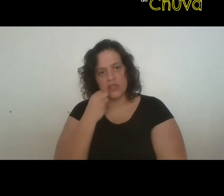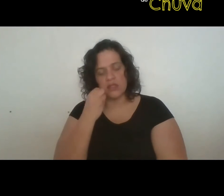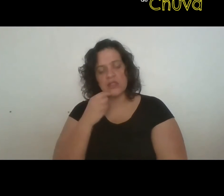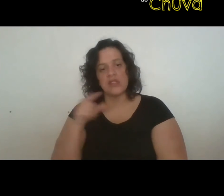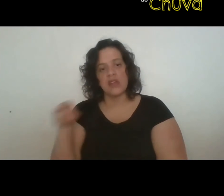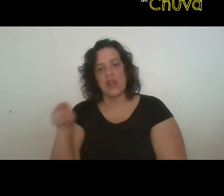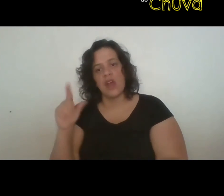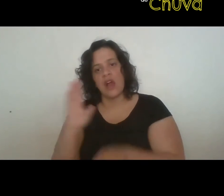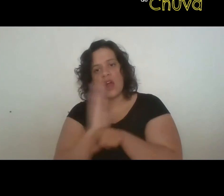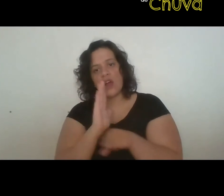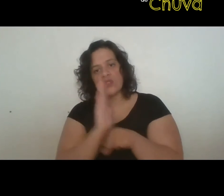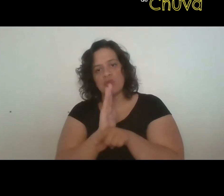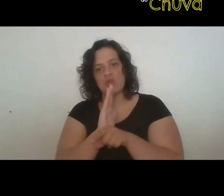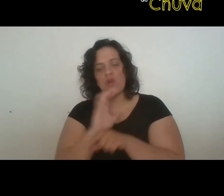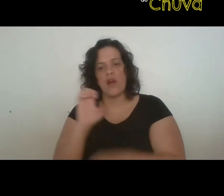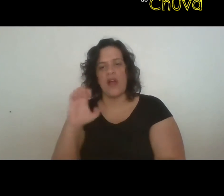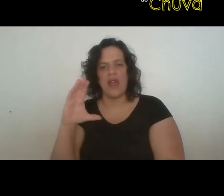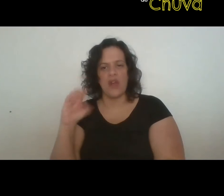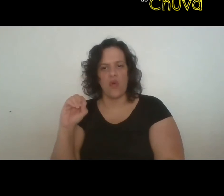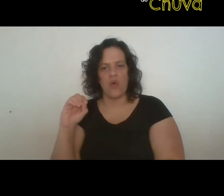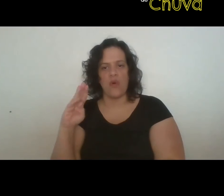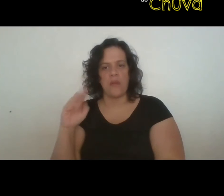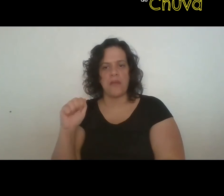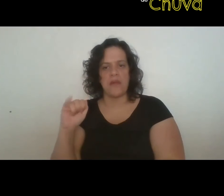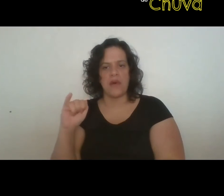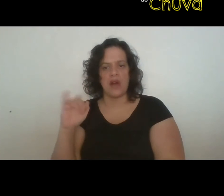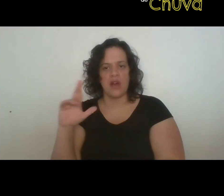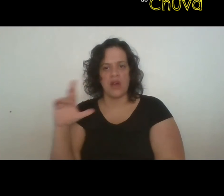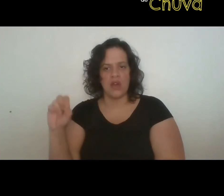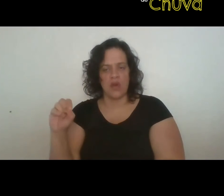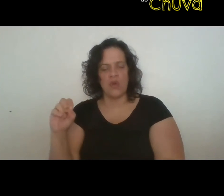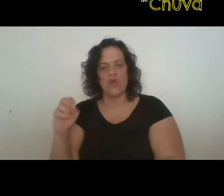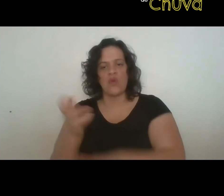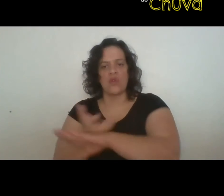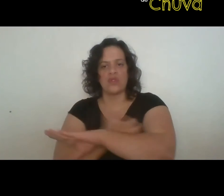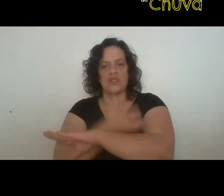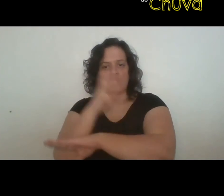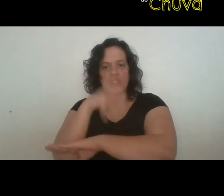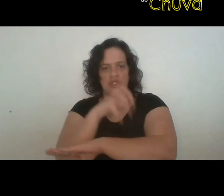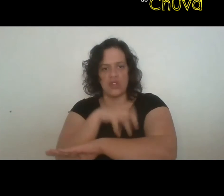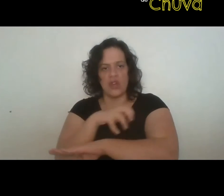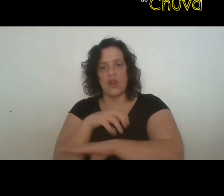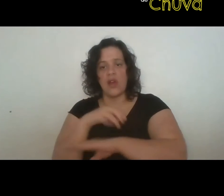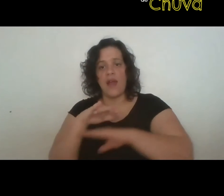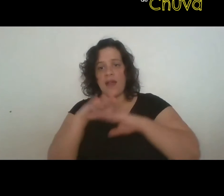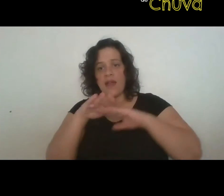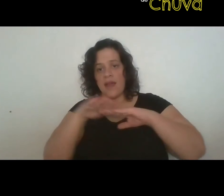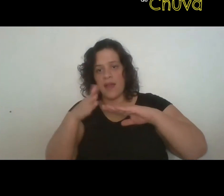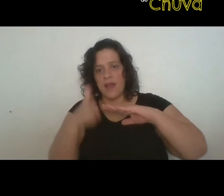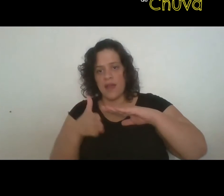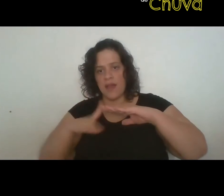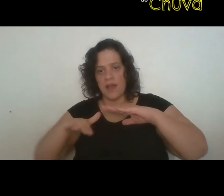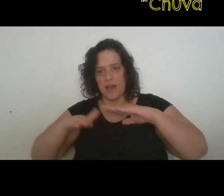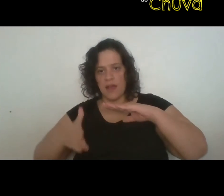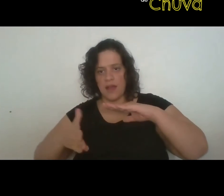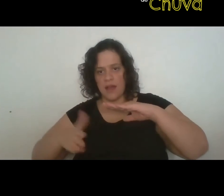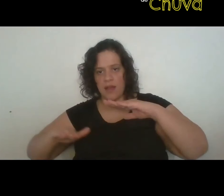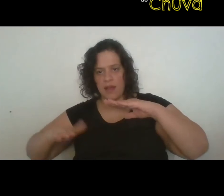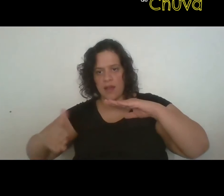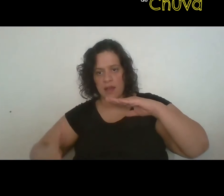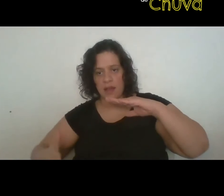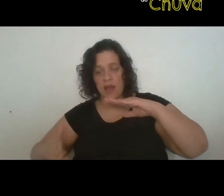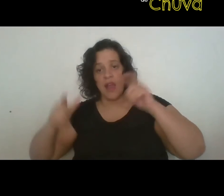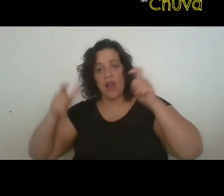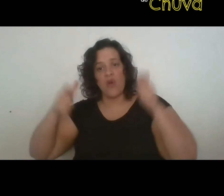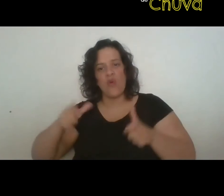do Ecobairro, se não me engano, a implantar o jardim de chuva em um conjunto de escadarias lá no Grajaú. E é